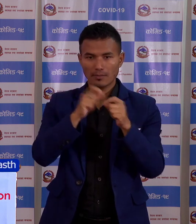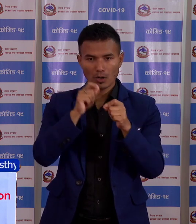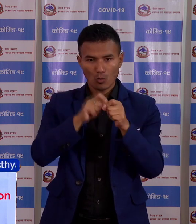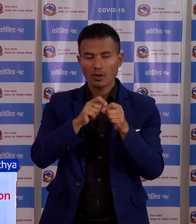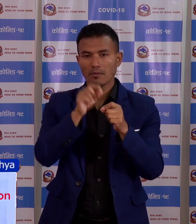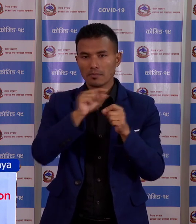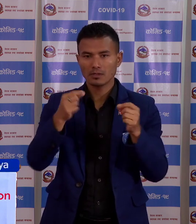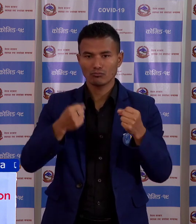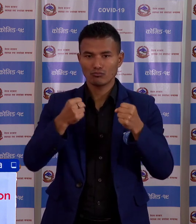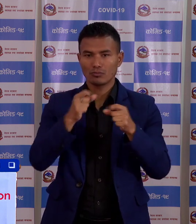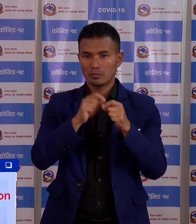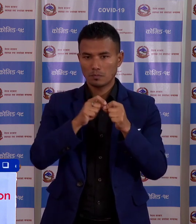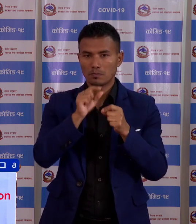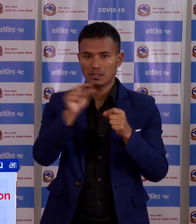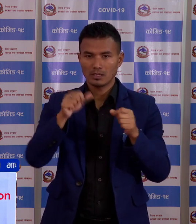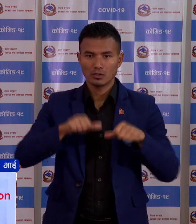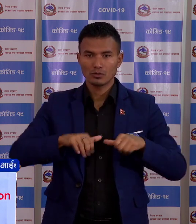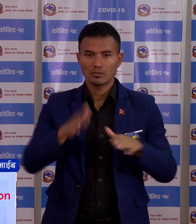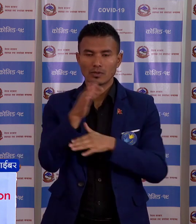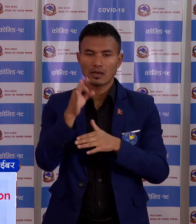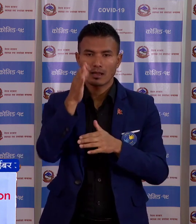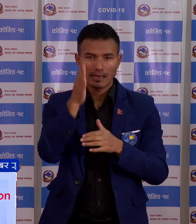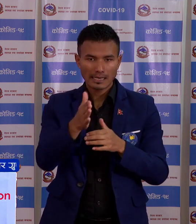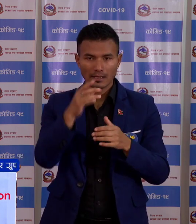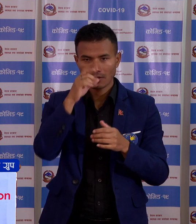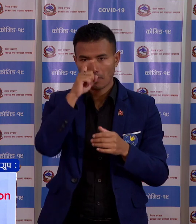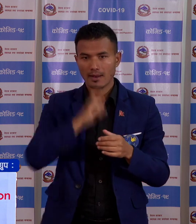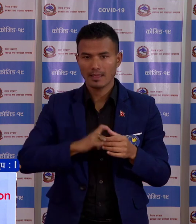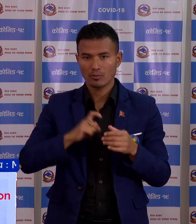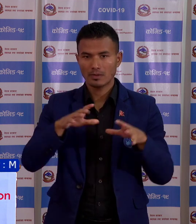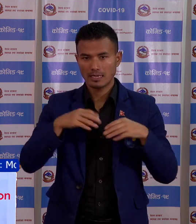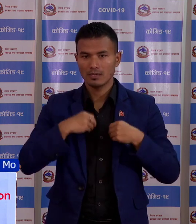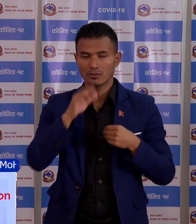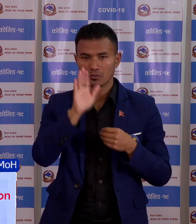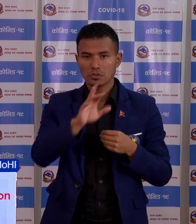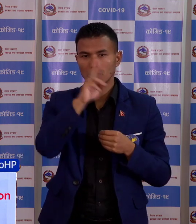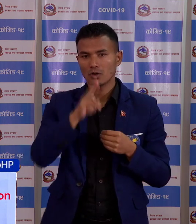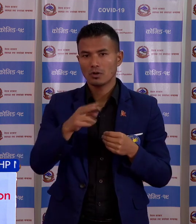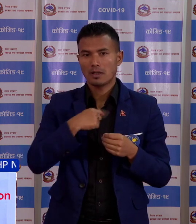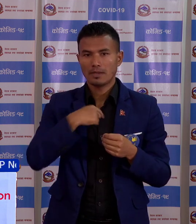राखने कुरालाई स्वास्थे तथा जन संख्या मंत्रालेले गंबीर्ता पुर्वक लियेको छा